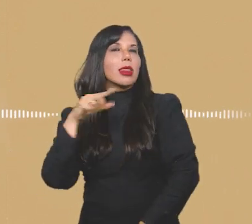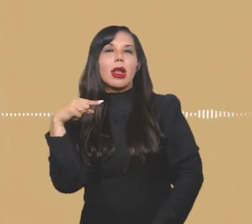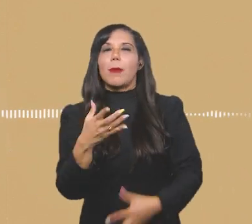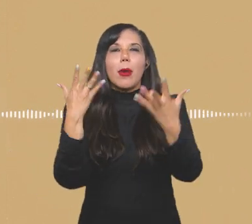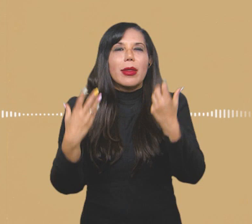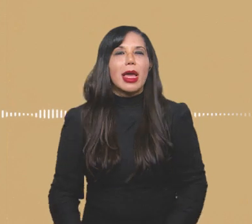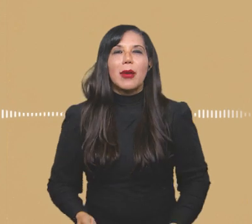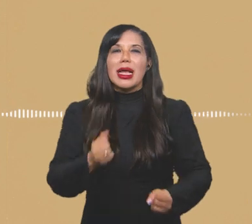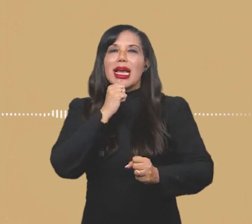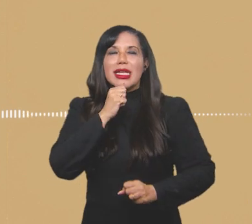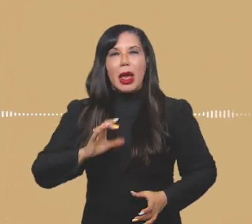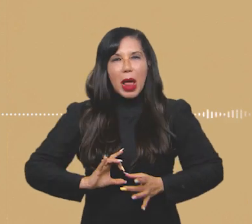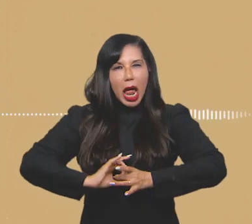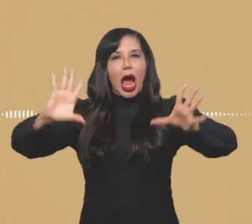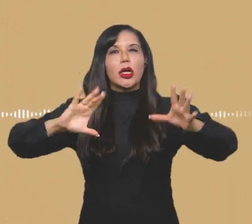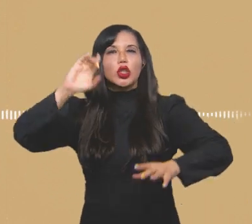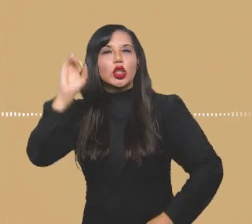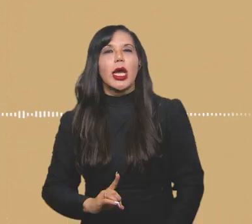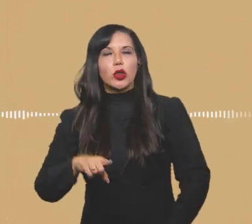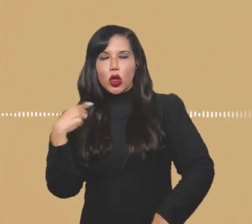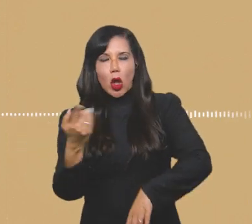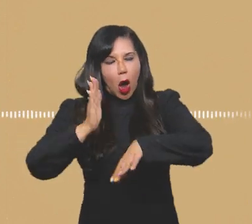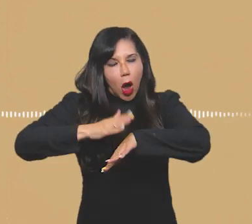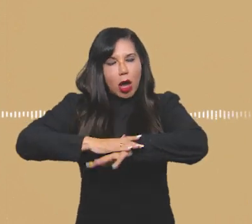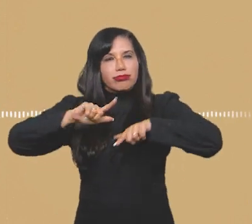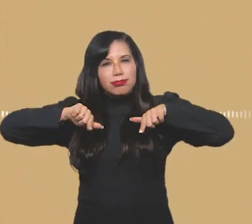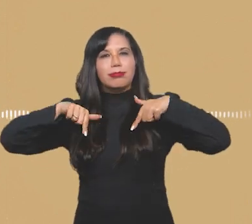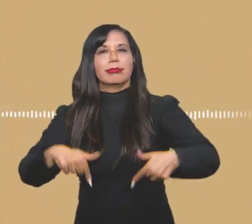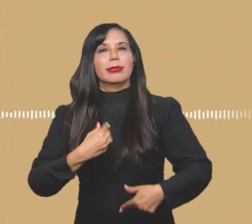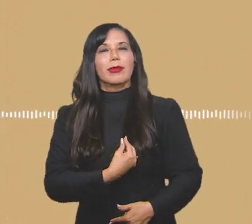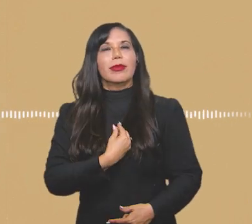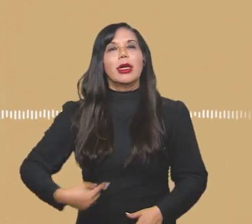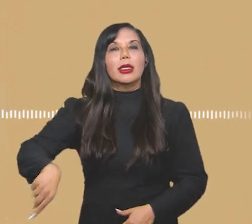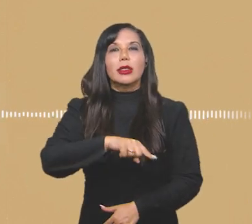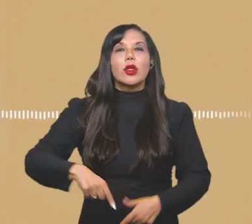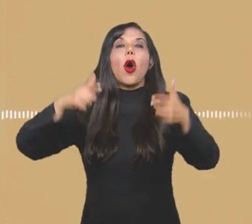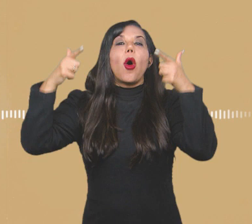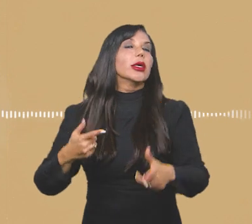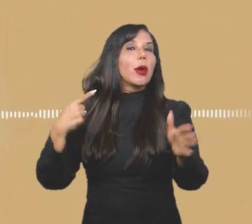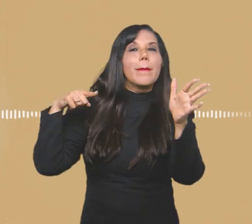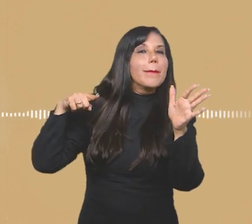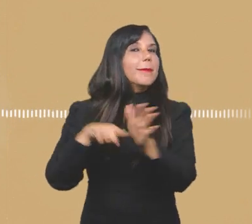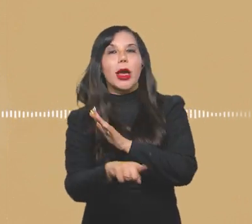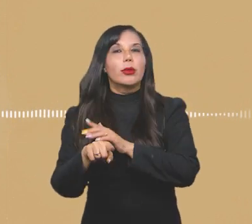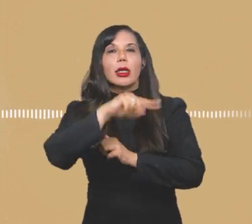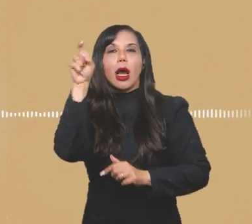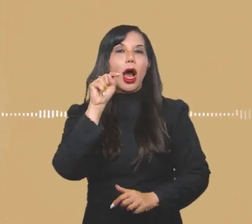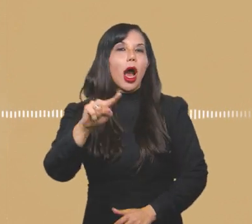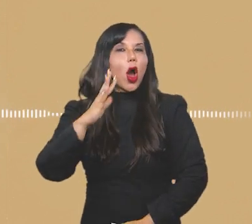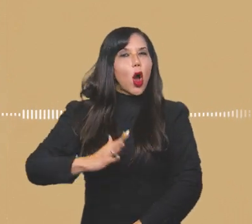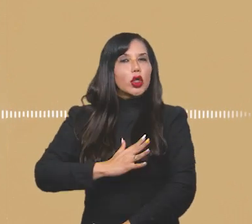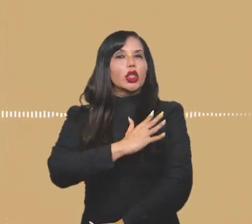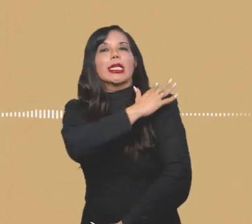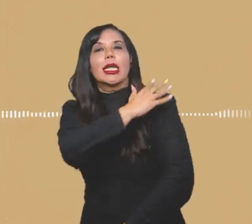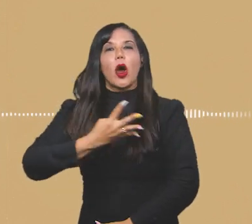Não podemos abrir mãos do nosso direito de autogoverno. E onde estão, por exemplo, os generais